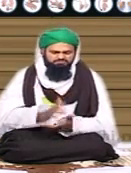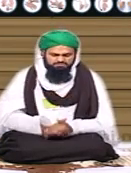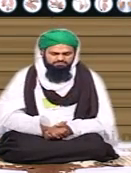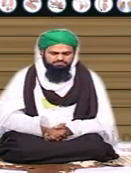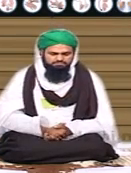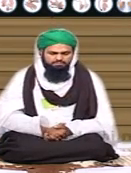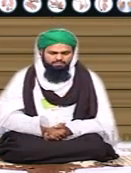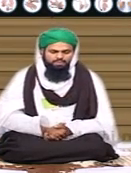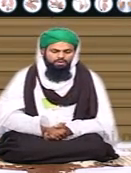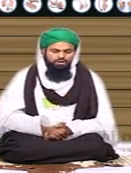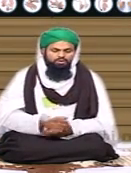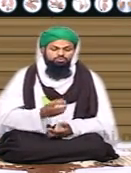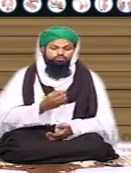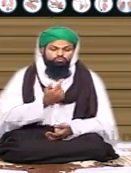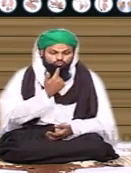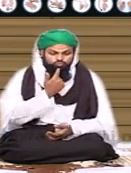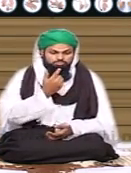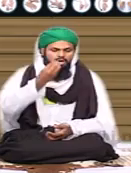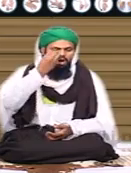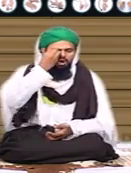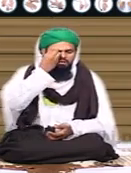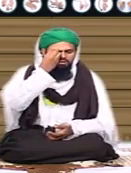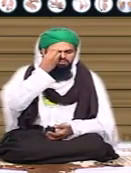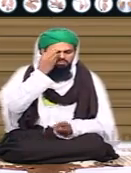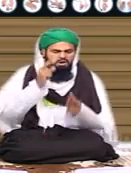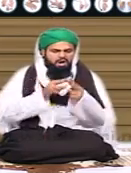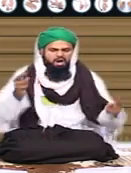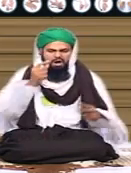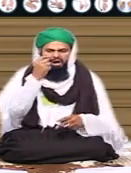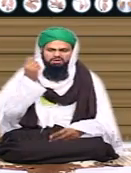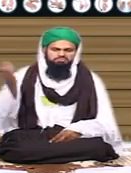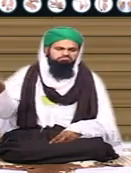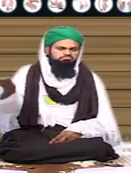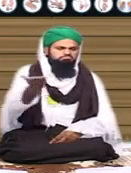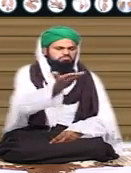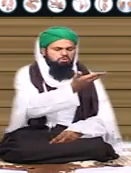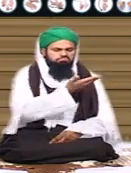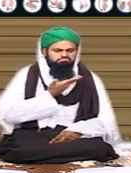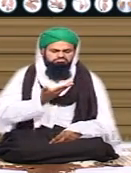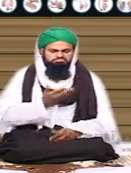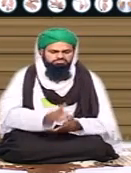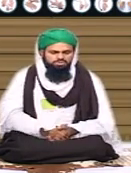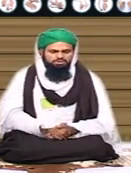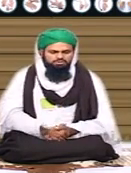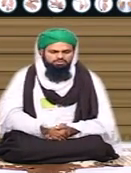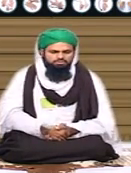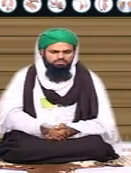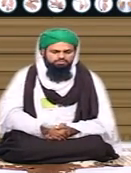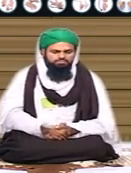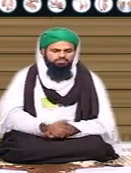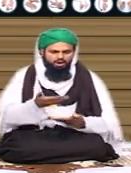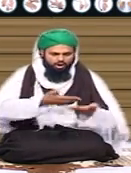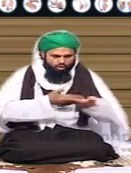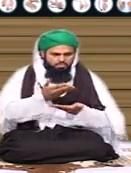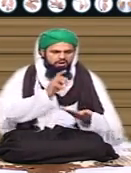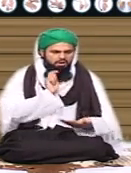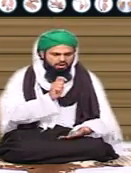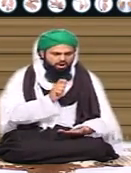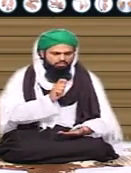لگتا. تو آج کل جھوٹی قسمیں بھی عام ہیں. ایک قسم کیا، اتنی چاہو قسمیں کھلا لو بیپاریوں سے، ہمارے